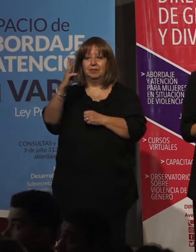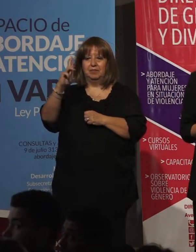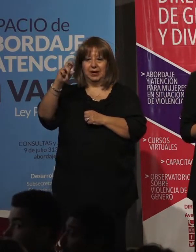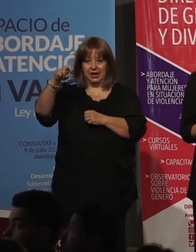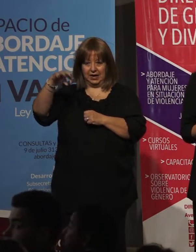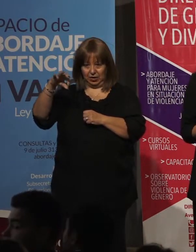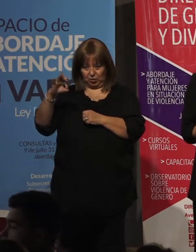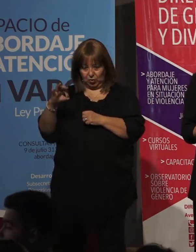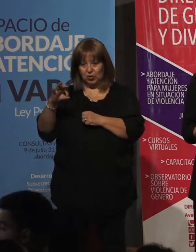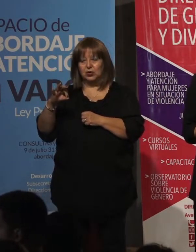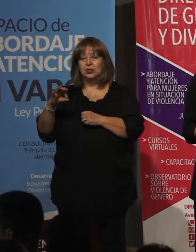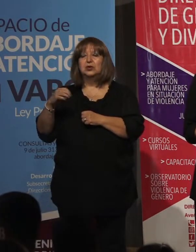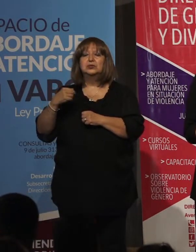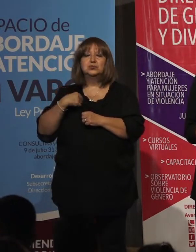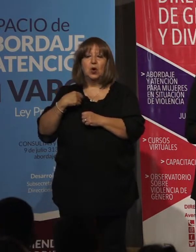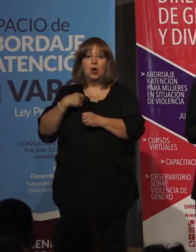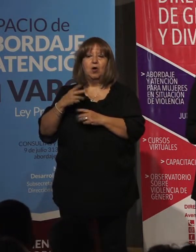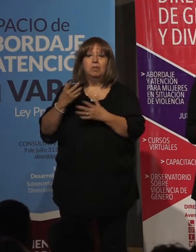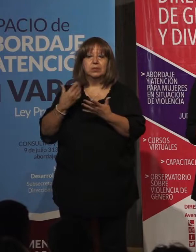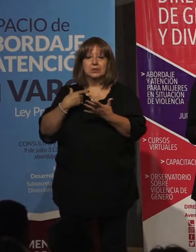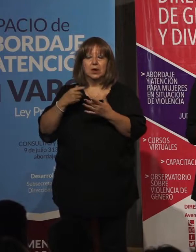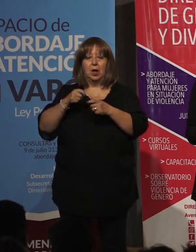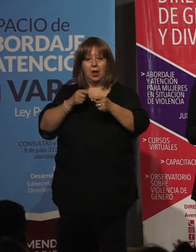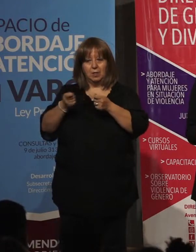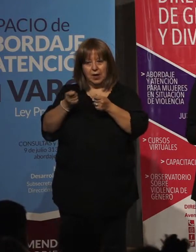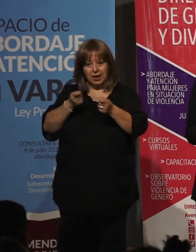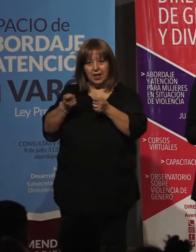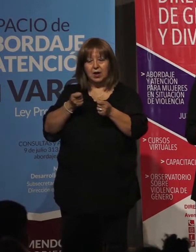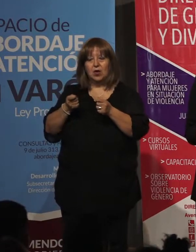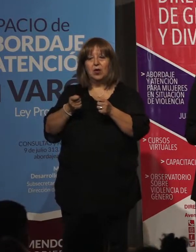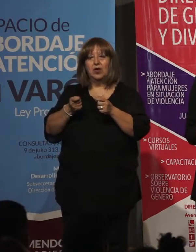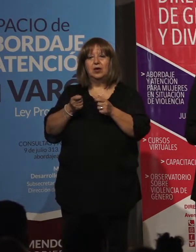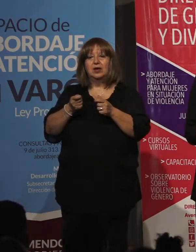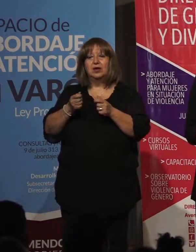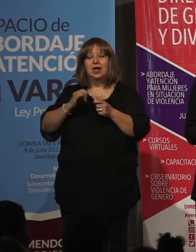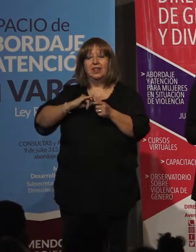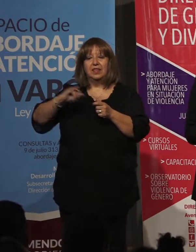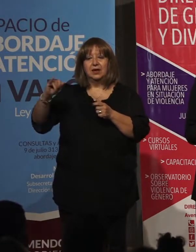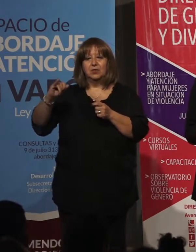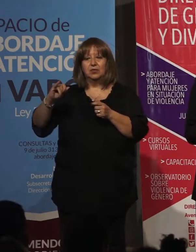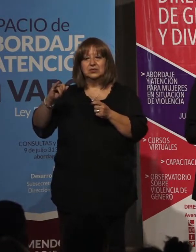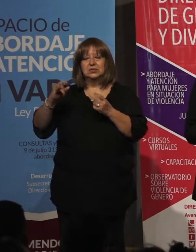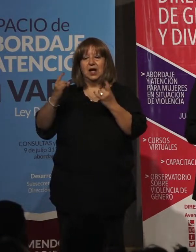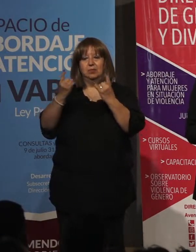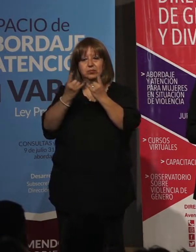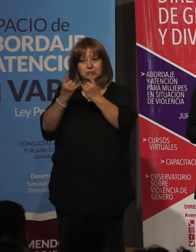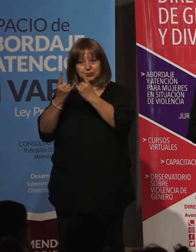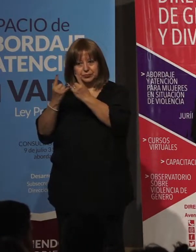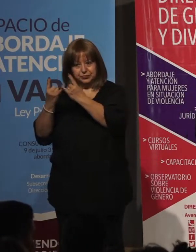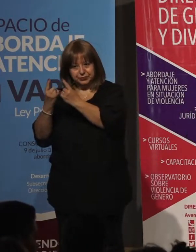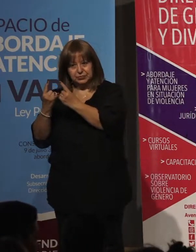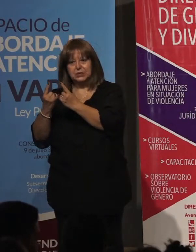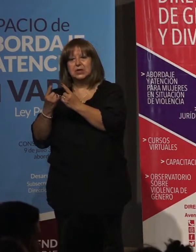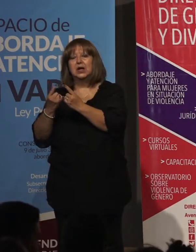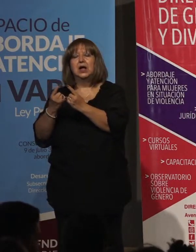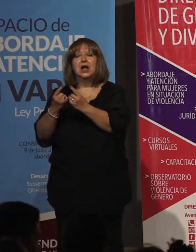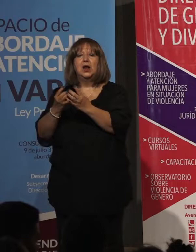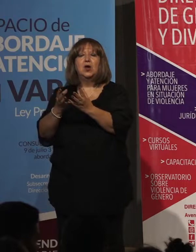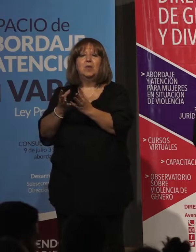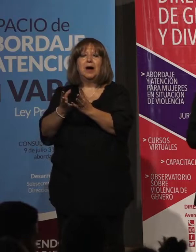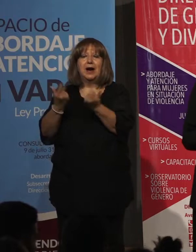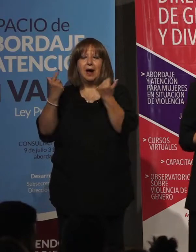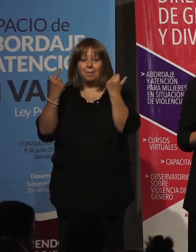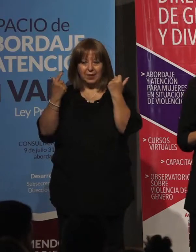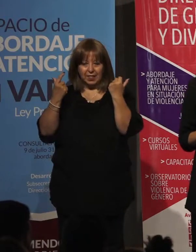ha funcionado como Ministerio de Seguridad, que manejo todo lo que es violencia de género, es la denuncia online. Sí. Lo más rápido, la víctima